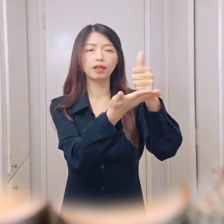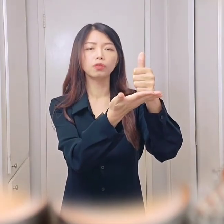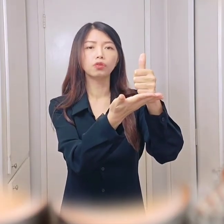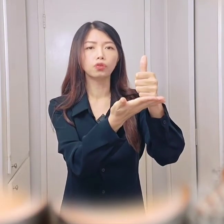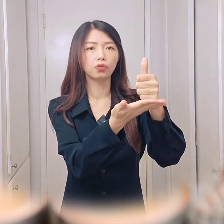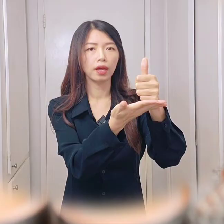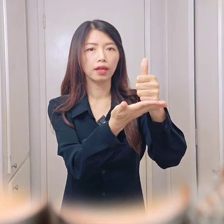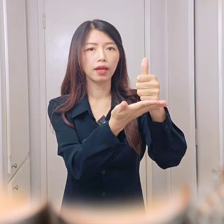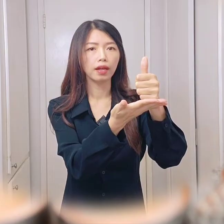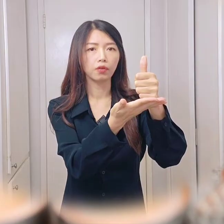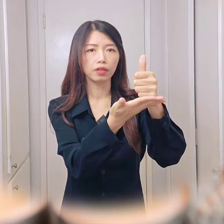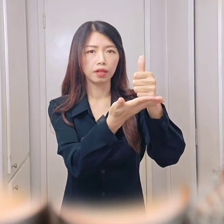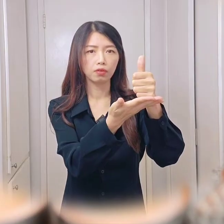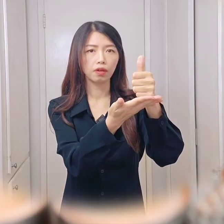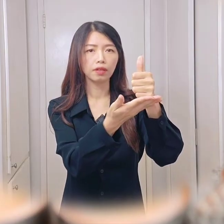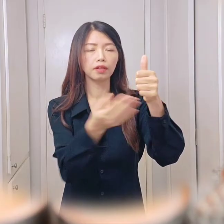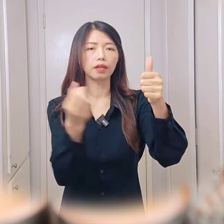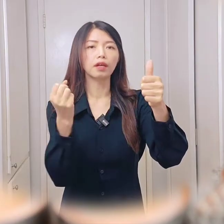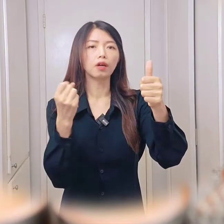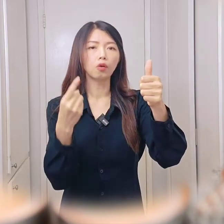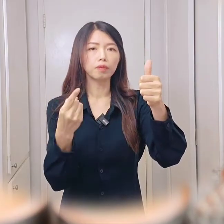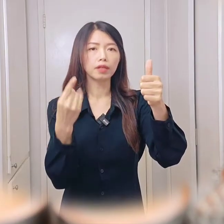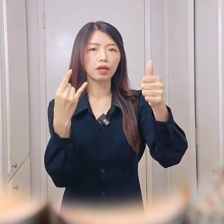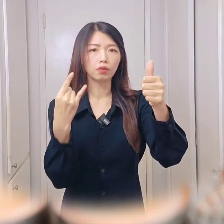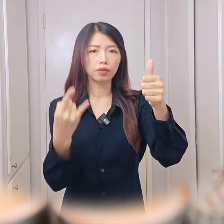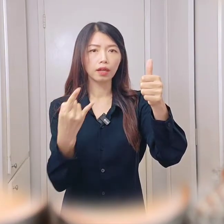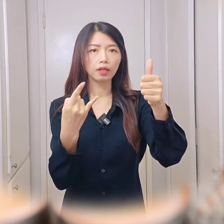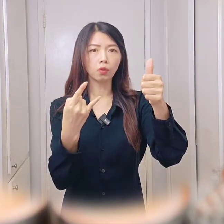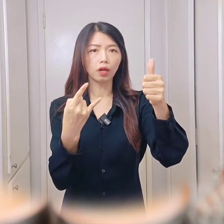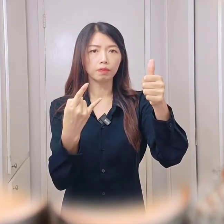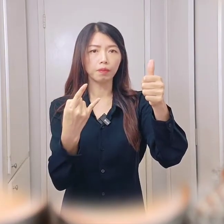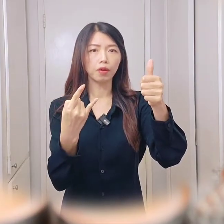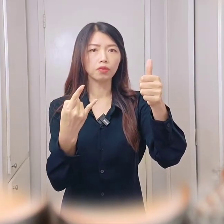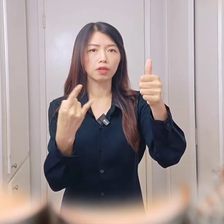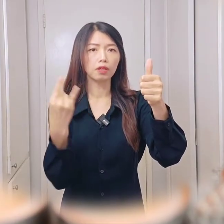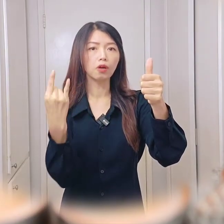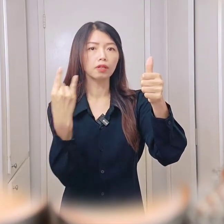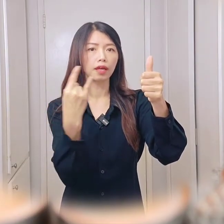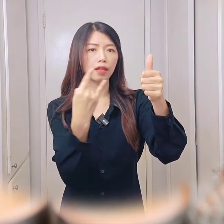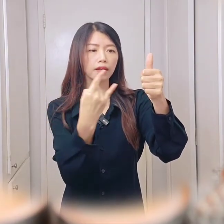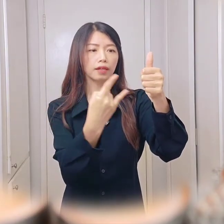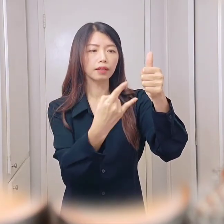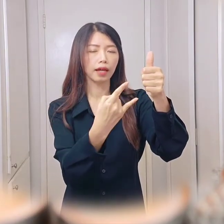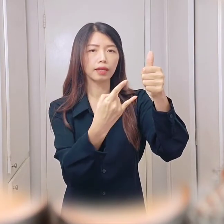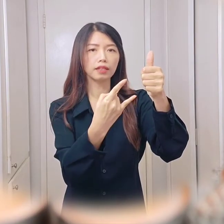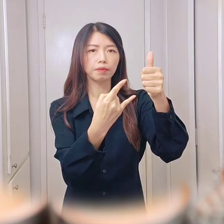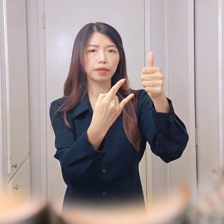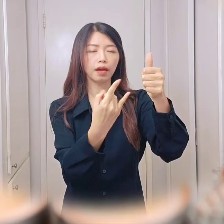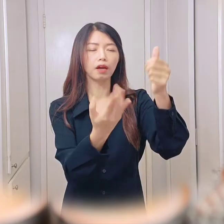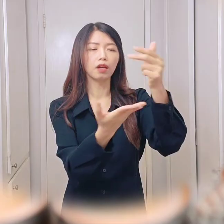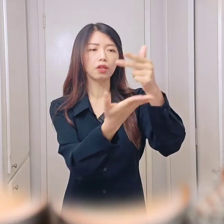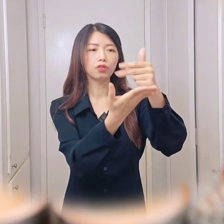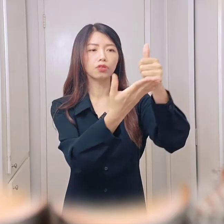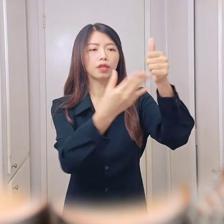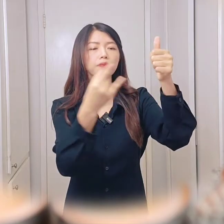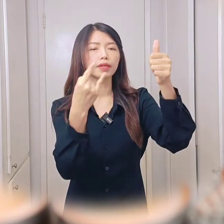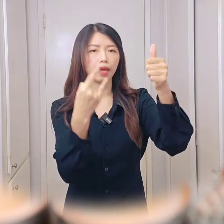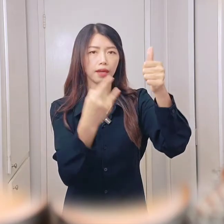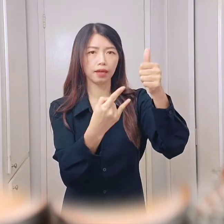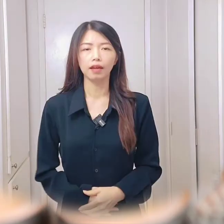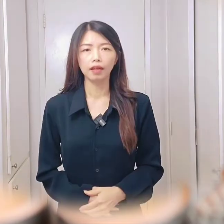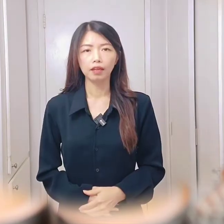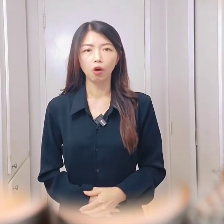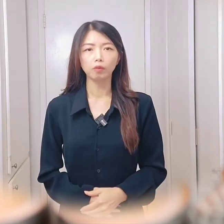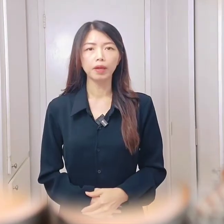주님께 누구누구에게라고 하는 뜻의 수어는 검지하고 새끼손가락만 펴주셔서 그 대상을 가리키시면 돼요.